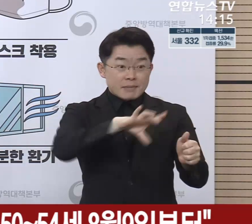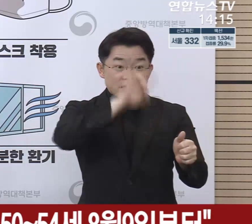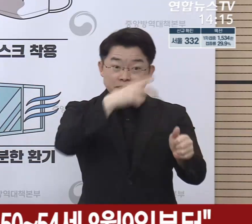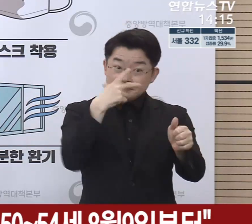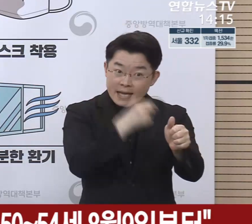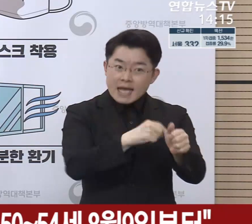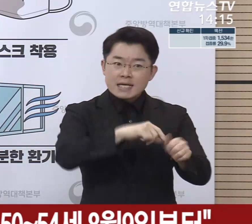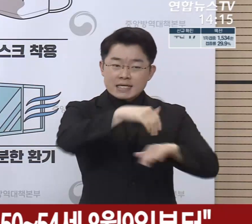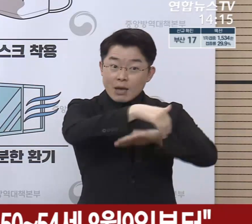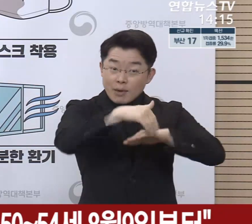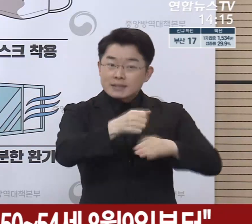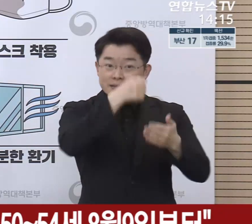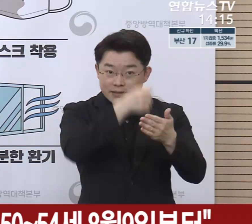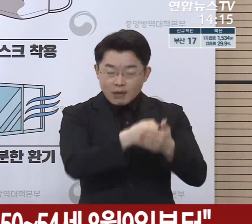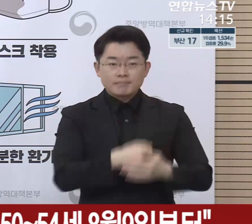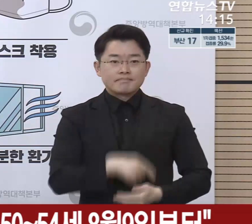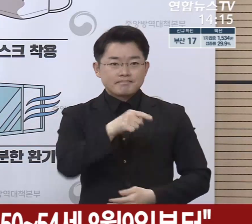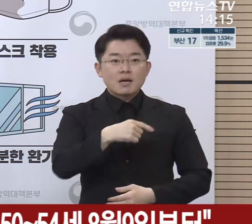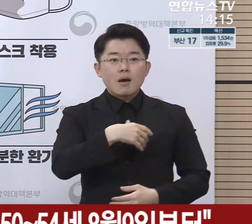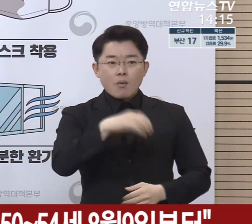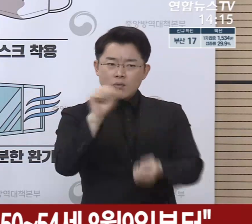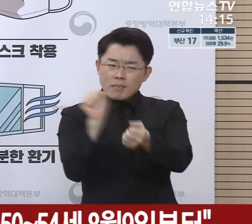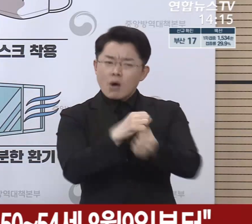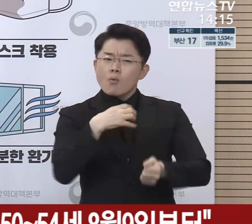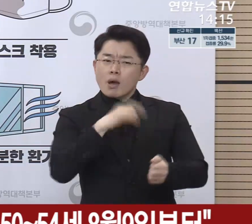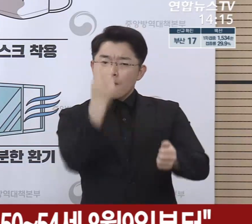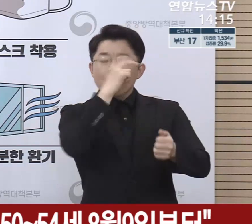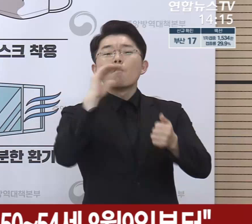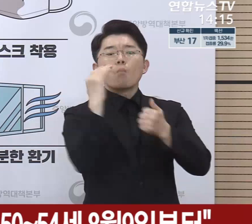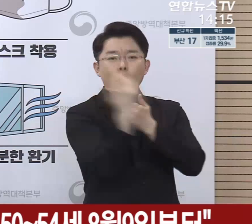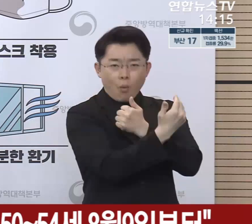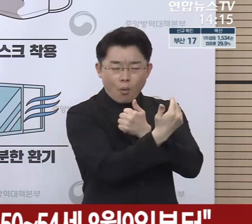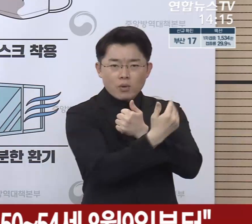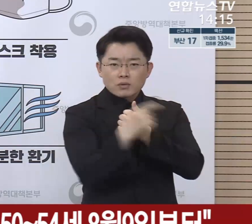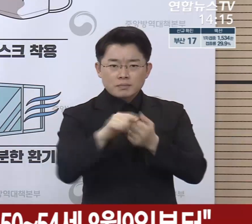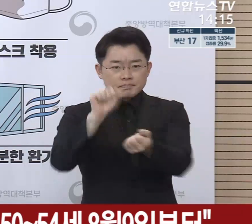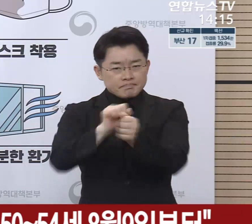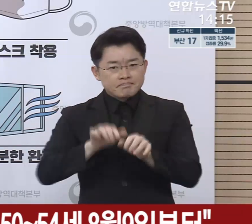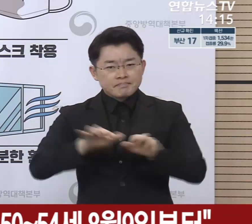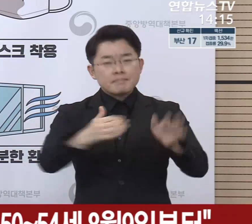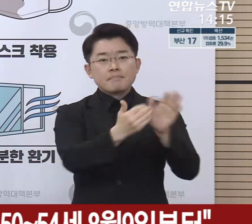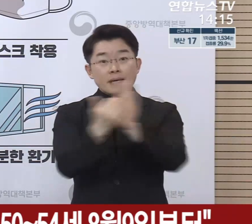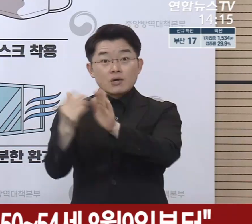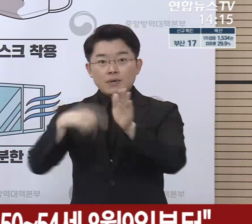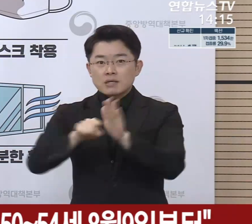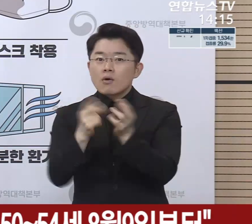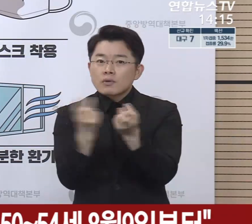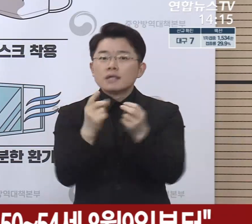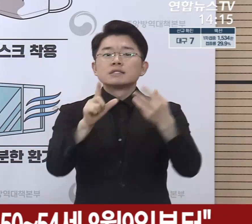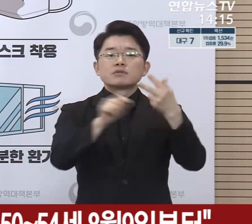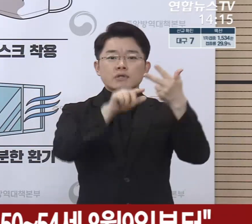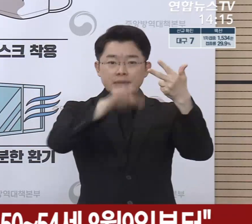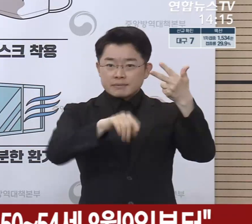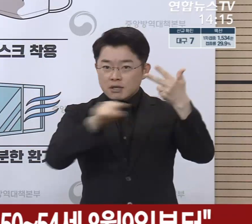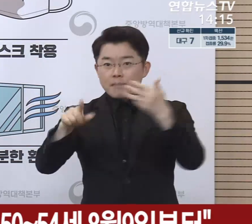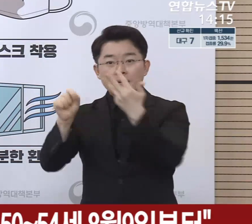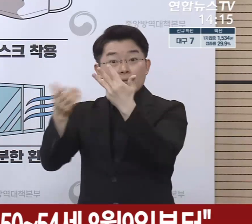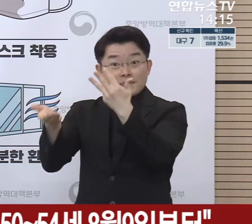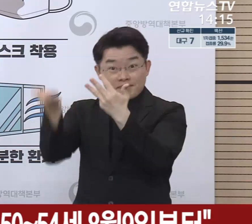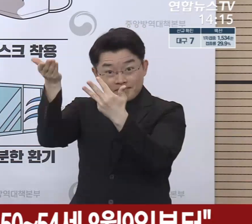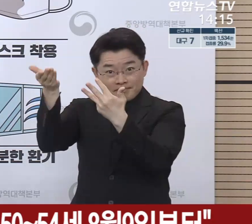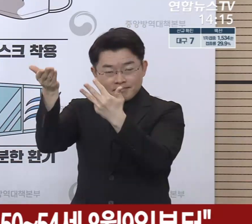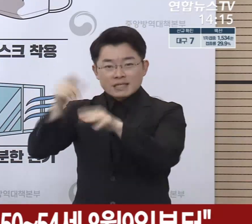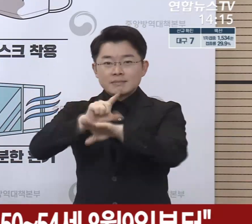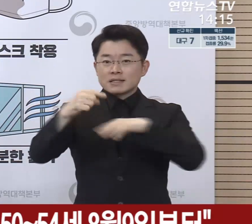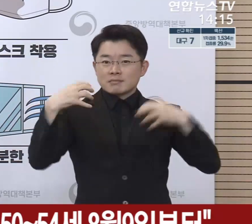접종을 해서 고위험군을 보호하고 전파 차단 및 방역 상황에 대응하기 위해서 7월 말 또는 8월 초부터